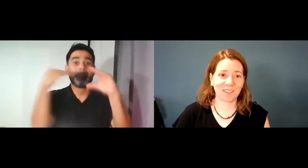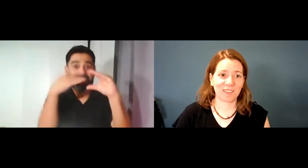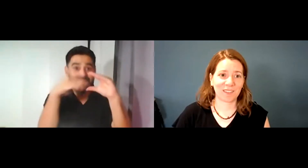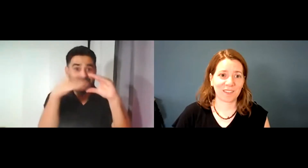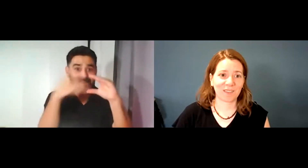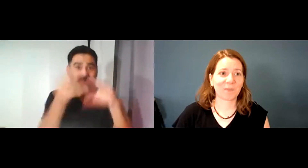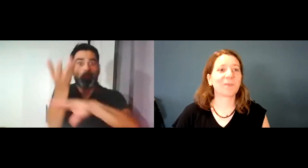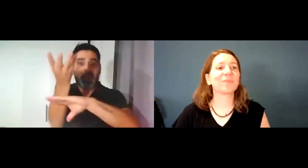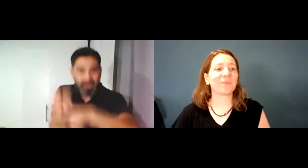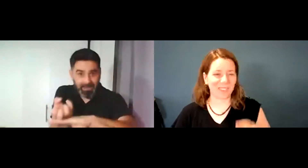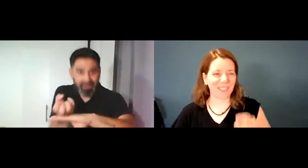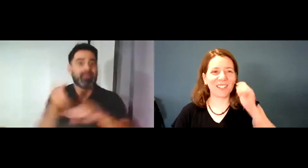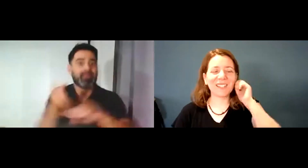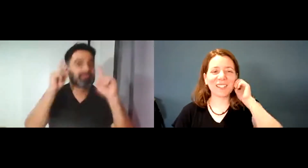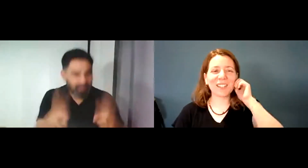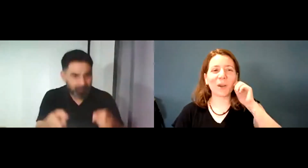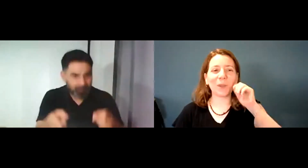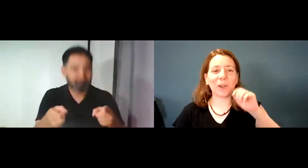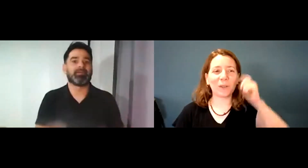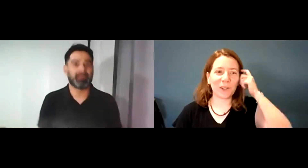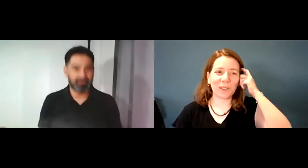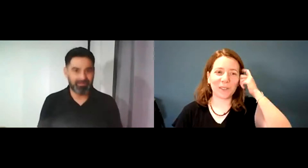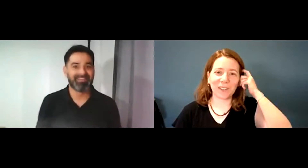las correcciones. No sé. Sí, el correo electrónico